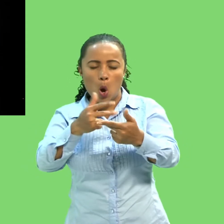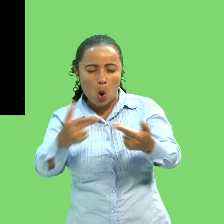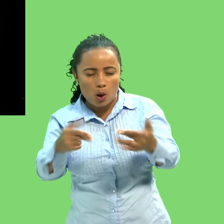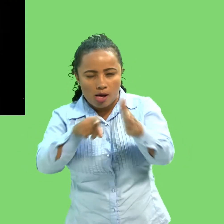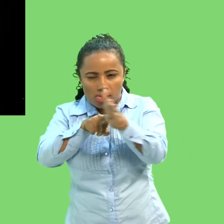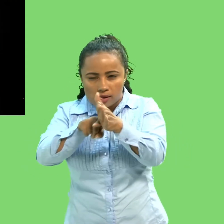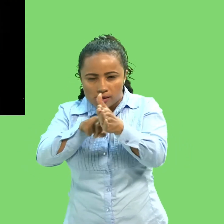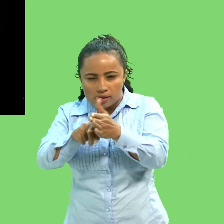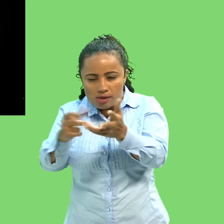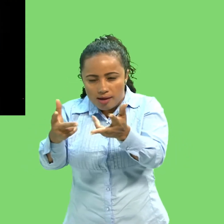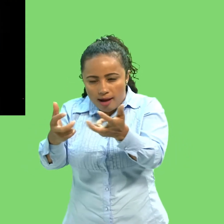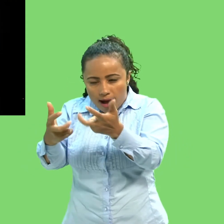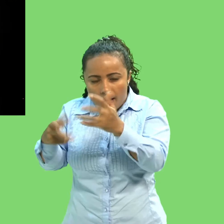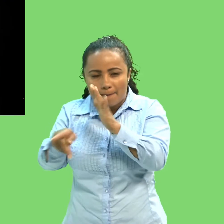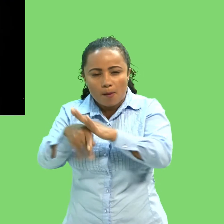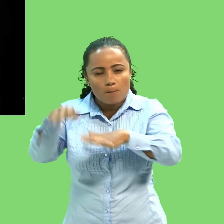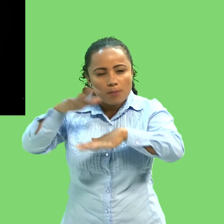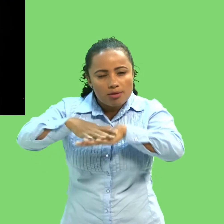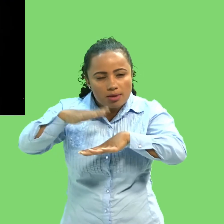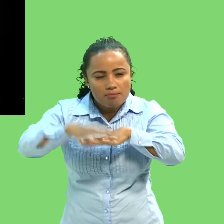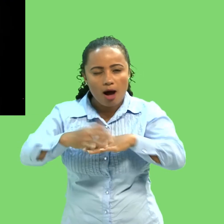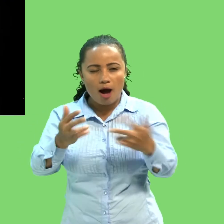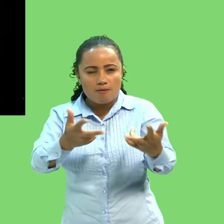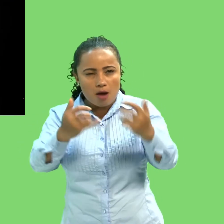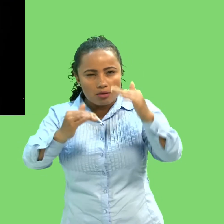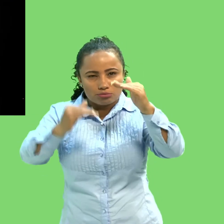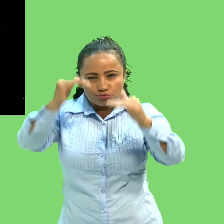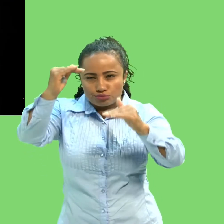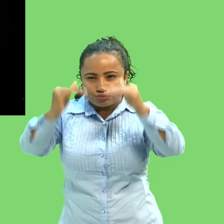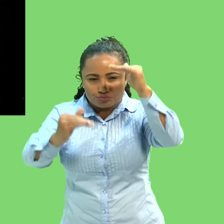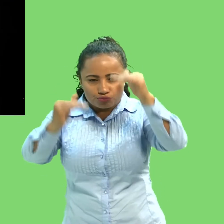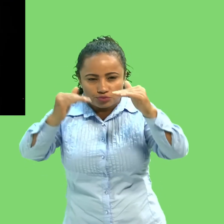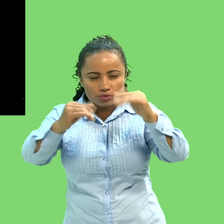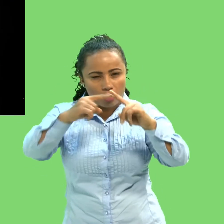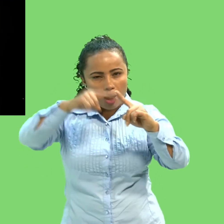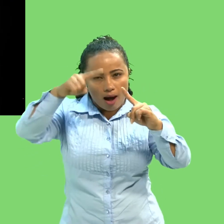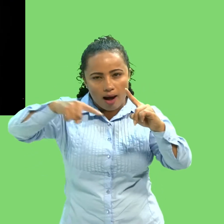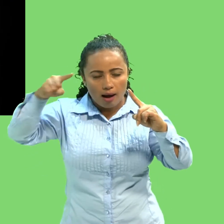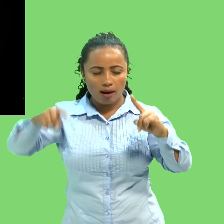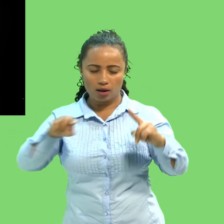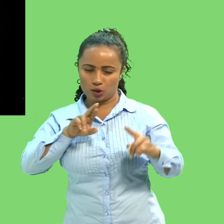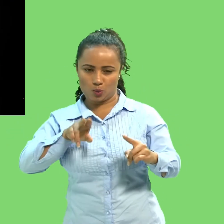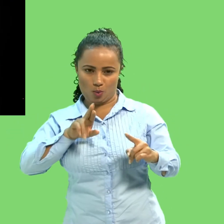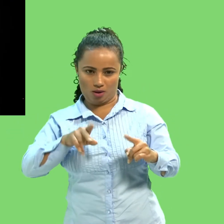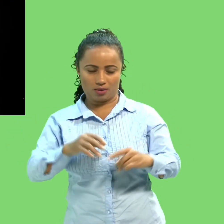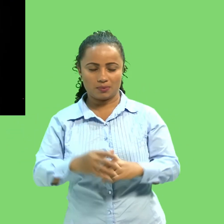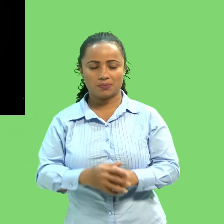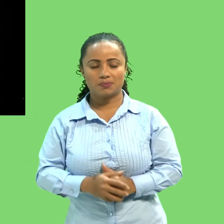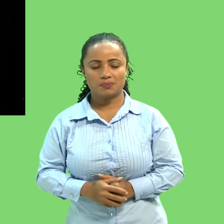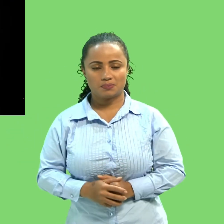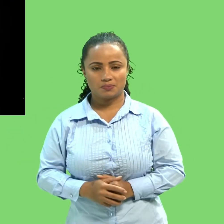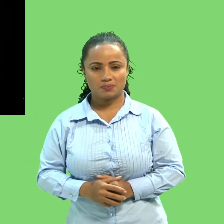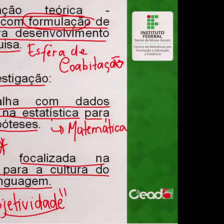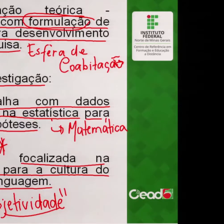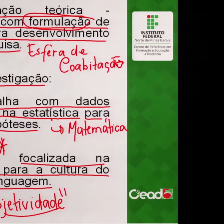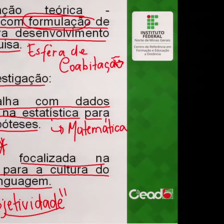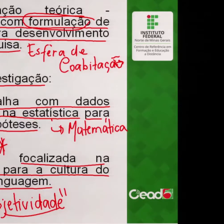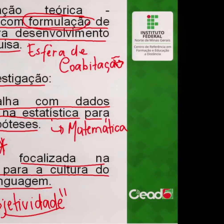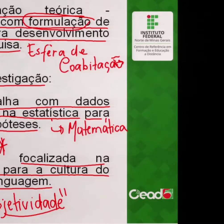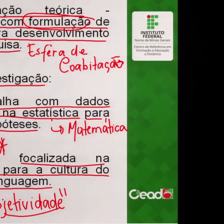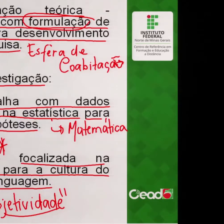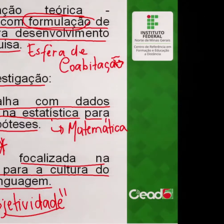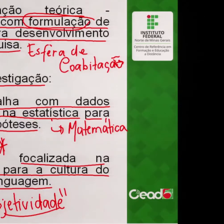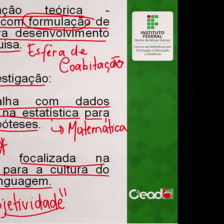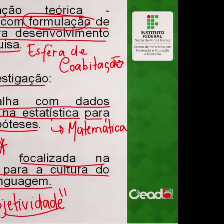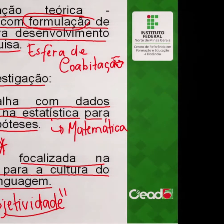experienciar essa linguagem de fato. Né? Então percebemos que está ligado mais a uma questão mais subjetiva e não mais como uma visão matemática, como nós vimos anteriormente na